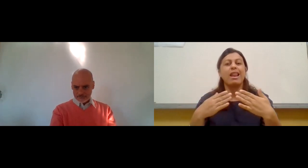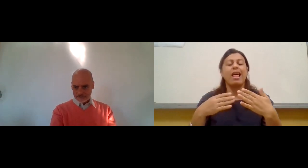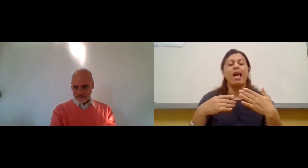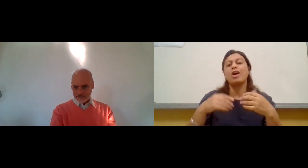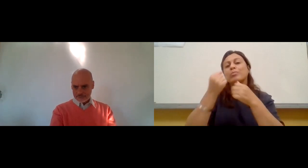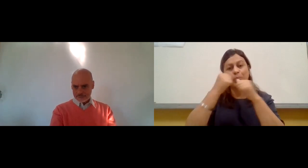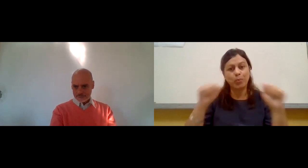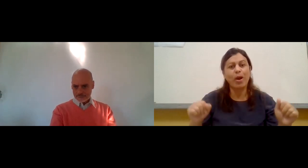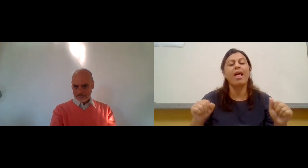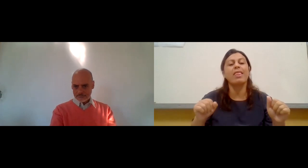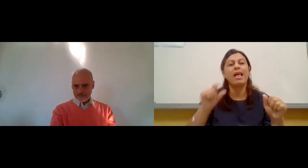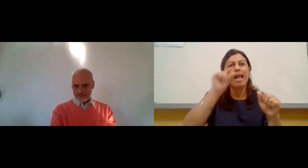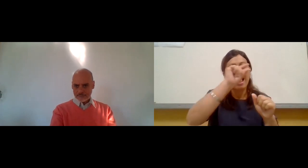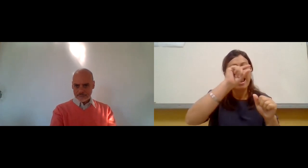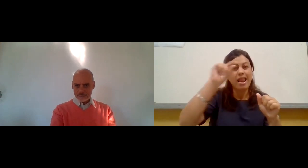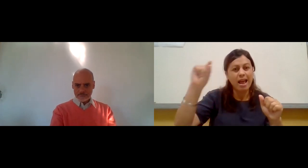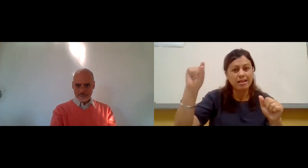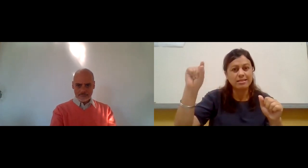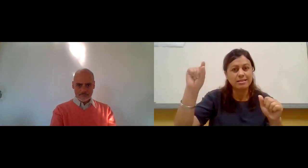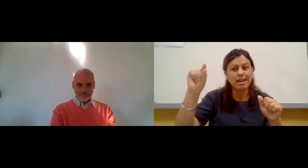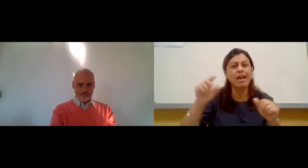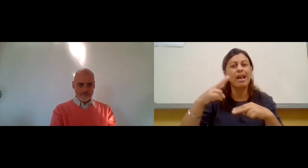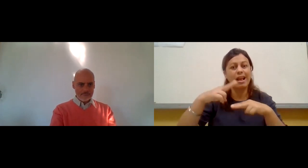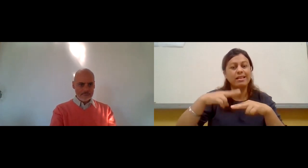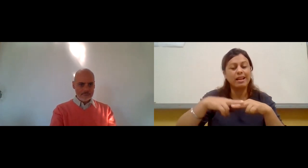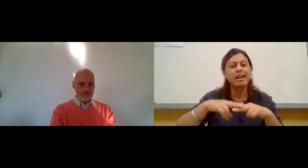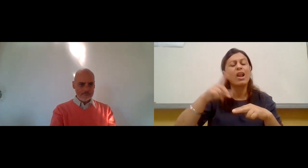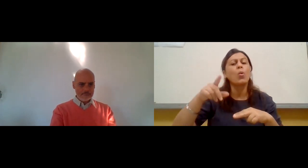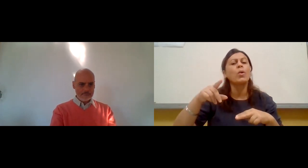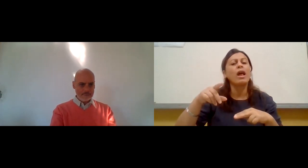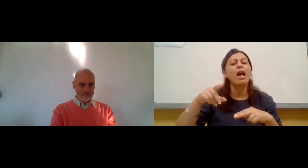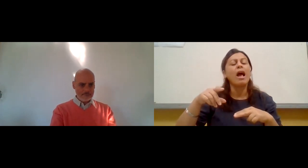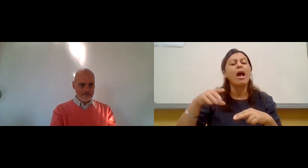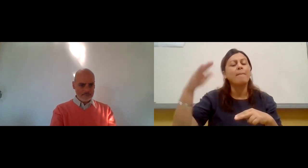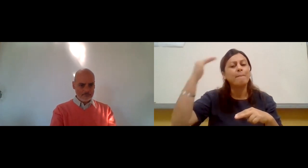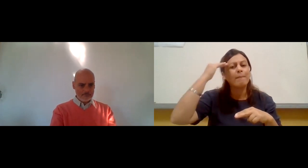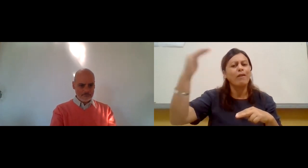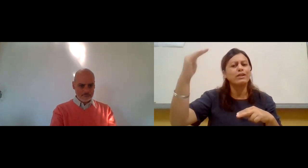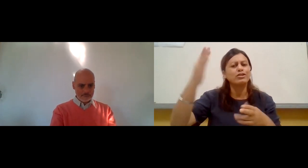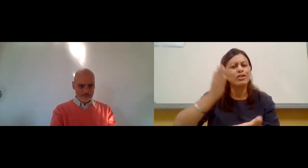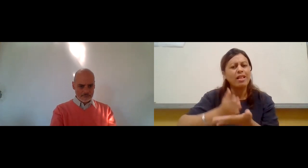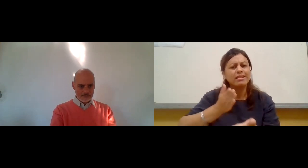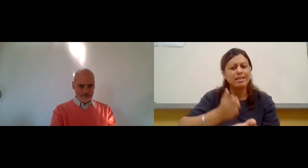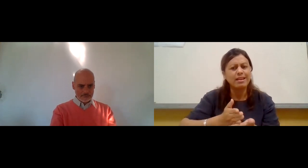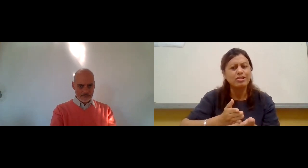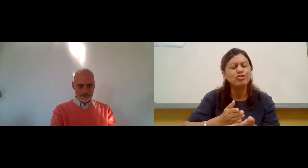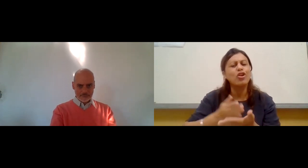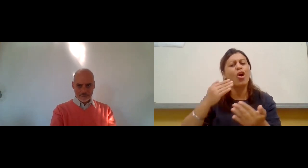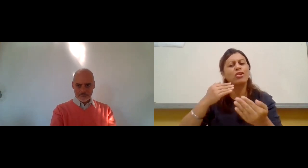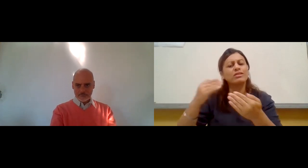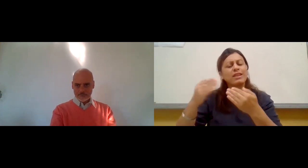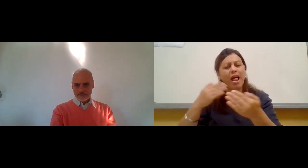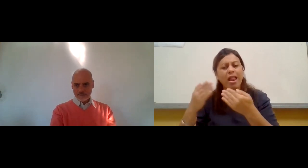la docente de Derecho Laura Sacías, que va a dar una charla sobre políticas de la universidad contra la violencia,